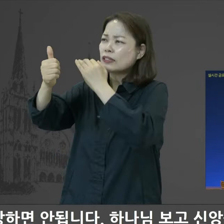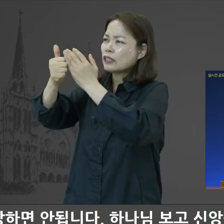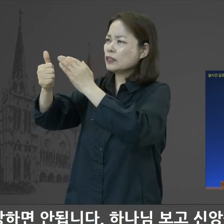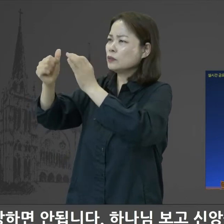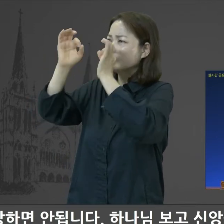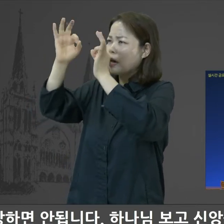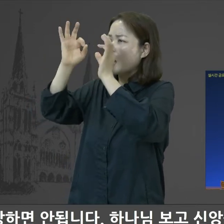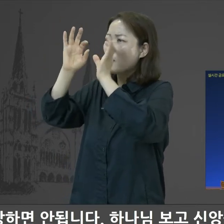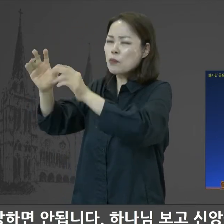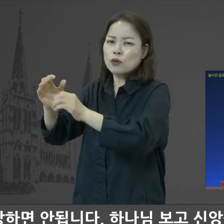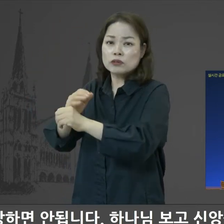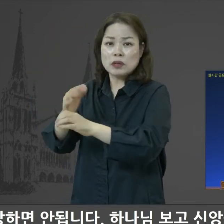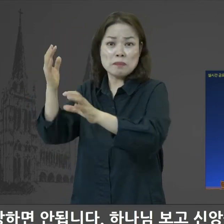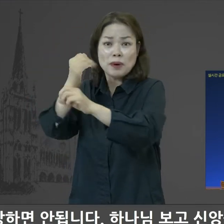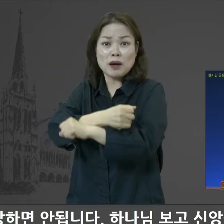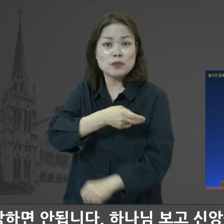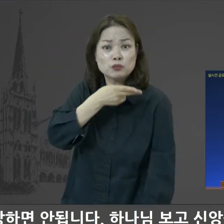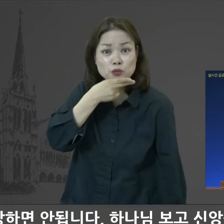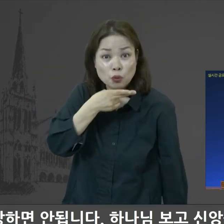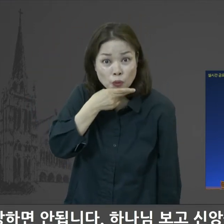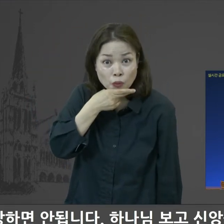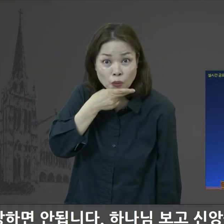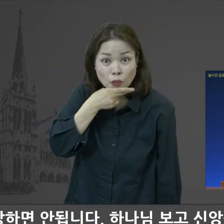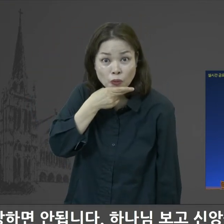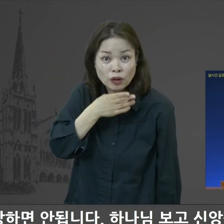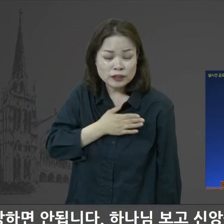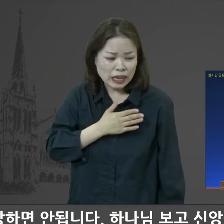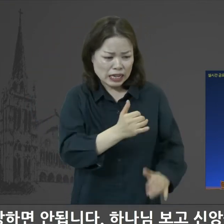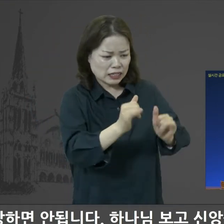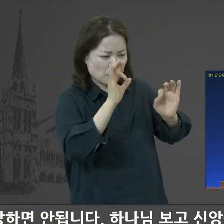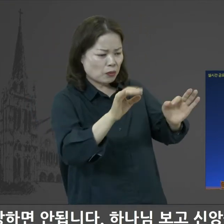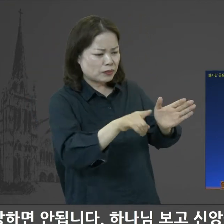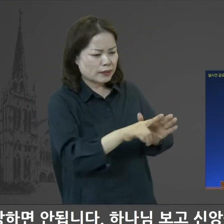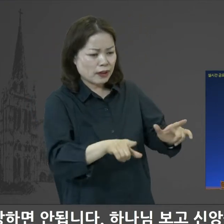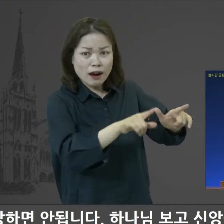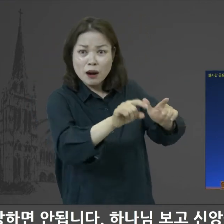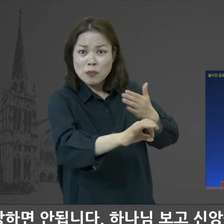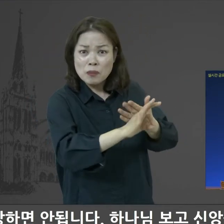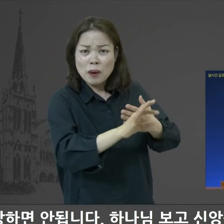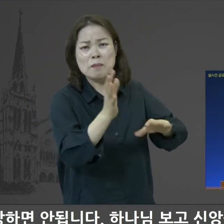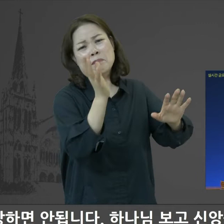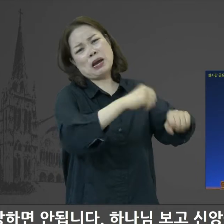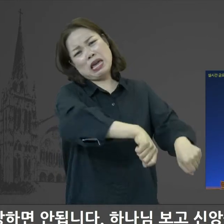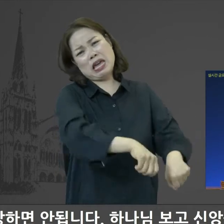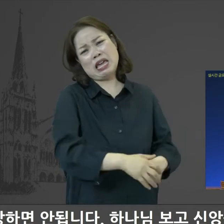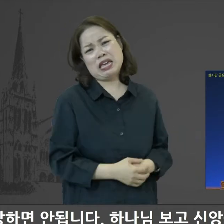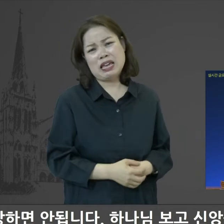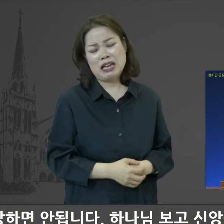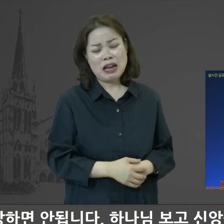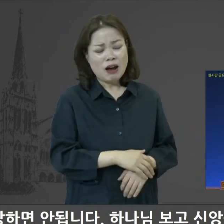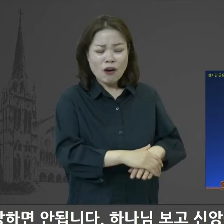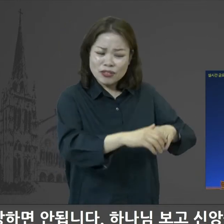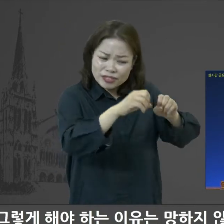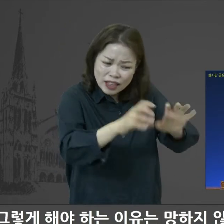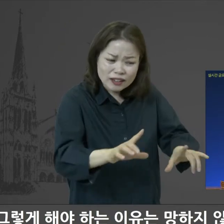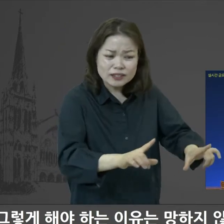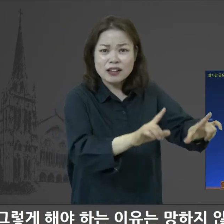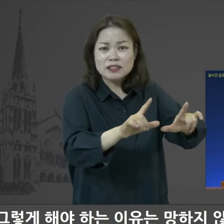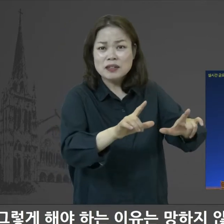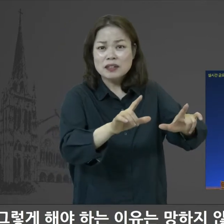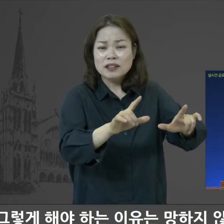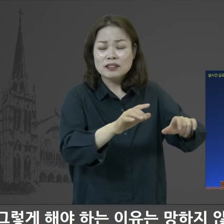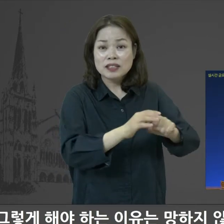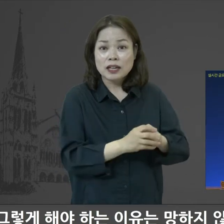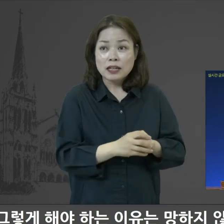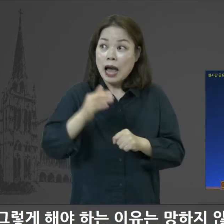신앙생활 하는 이유는 망하지 않기 위해서입니다. 내가 인간 보고 신앙생활 하다 보면 망할 수 있는 거예요. 헛것 붙들고 신앙생활 할 수 있는 겁니다.